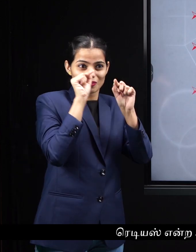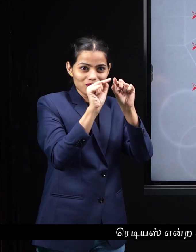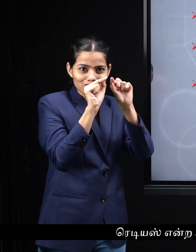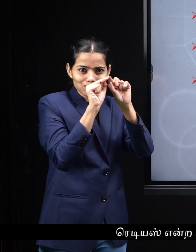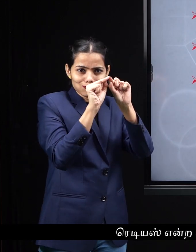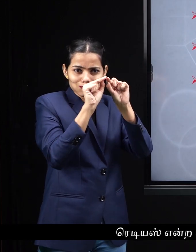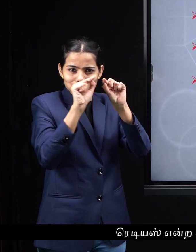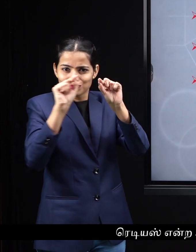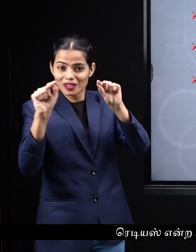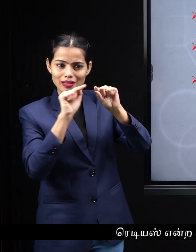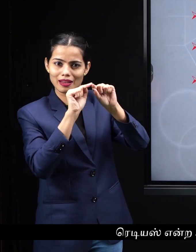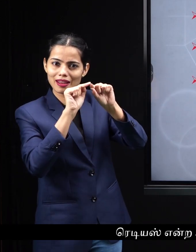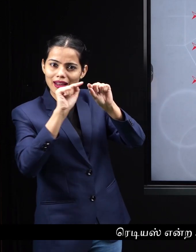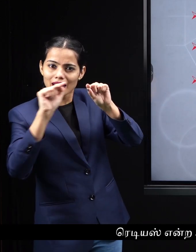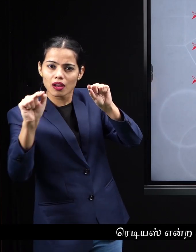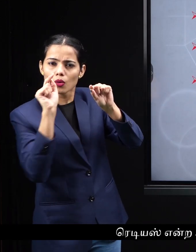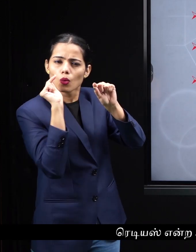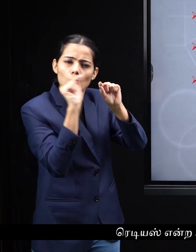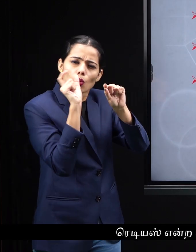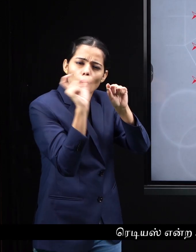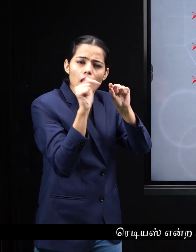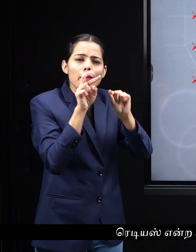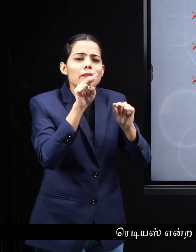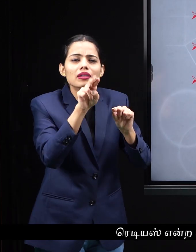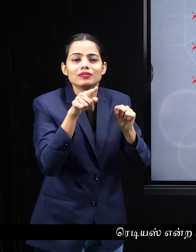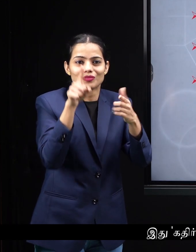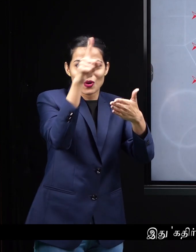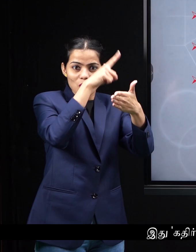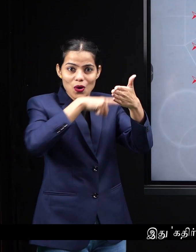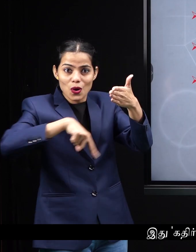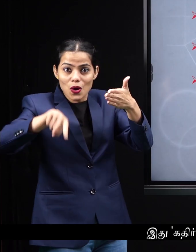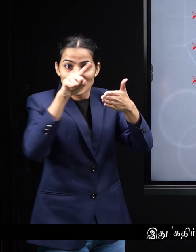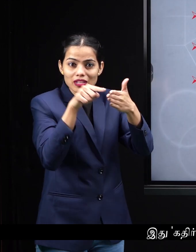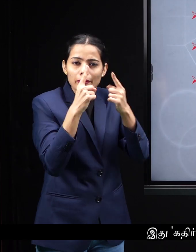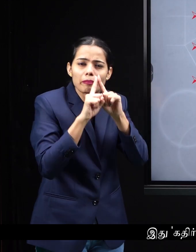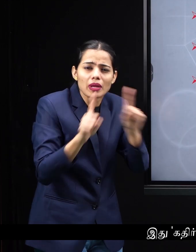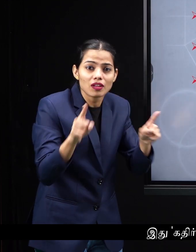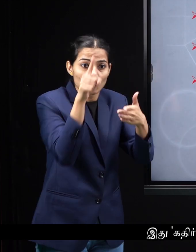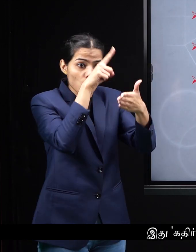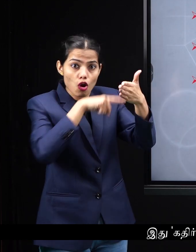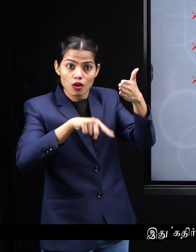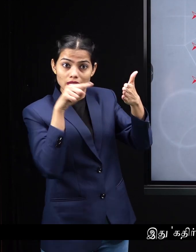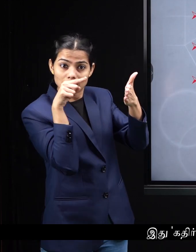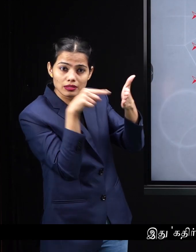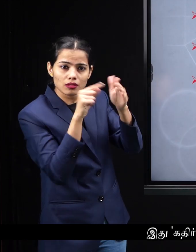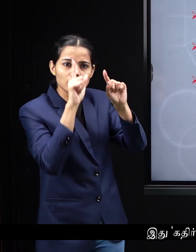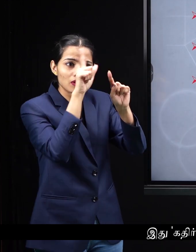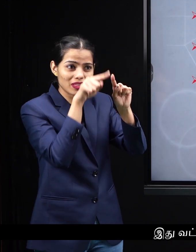ரேடியஸ் என்ற ஆங்கில வார்த்தை ஒரு லத்தீன் வார்த்தையாகும். இது கதிர் என்று பொருள்படும். ஆனால் வட்டத்தில் இது